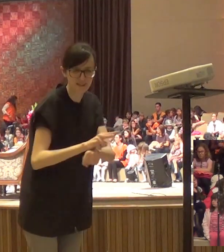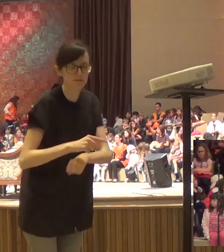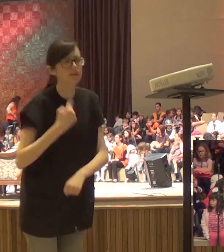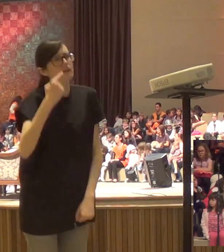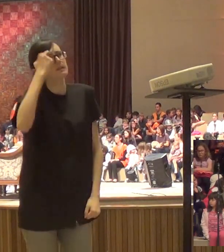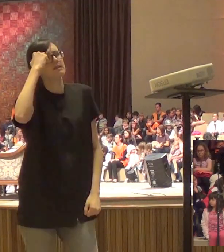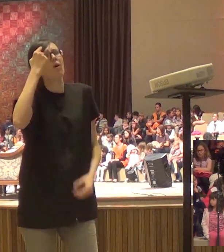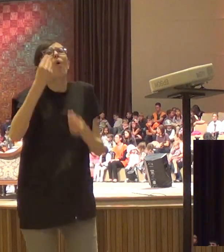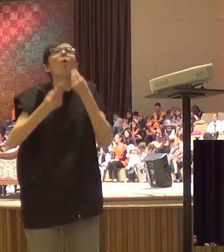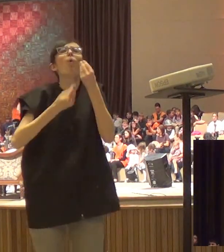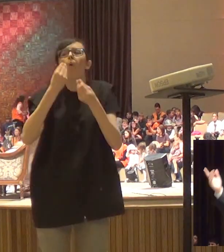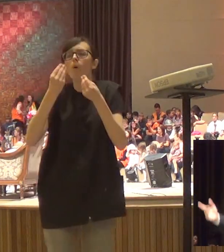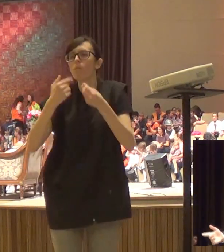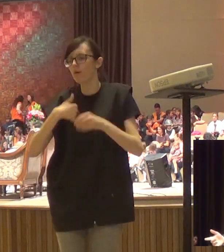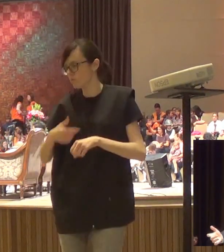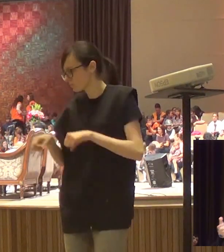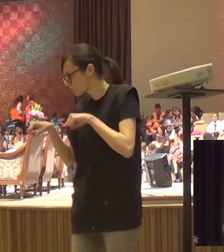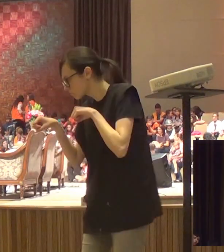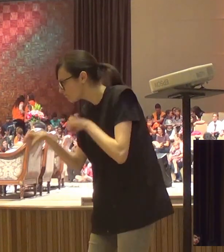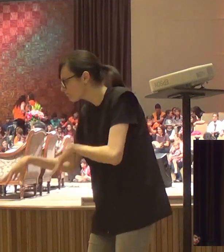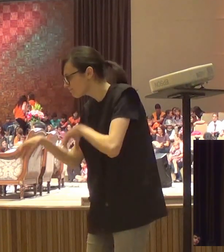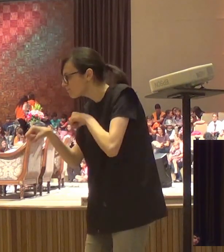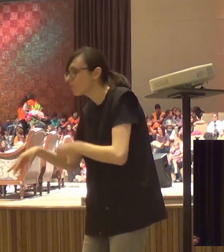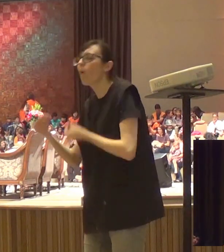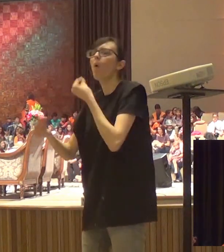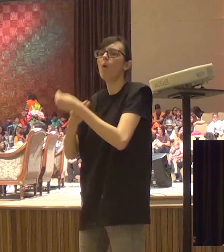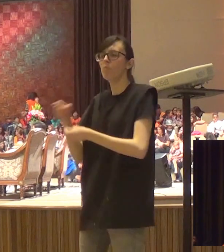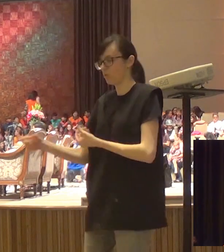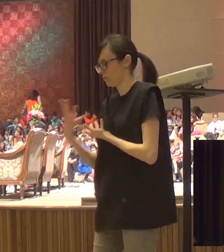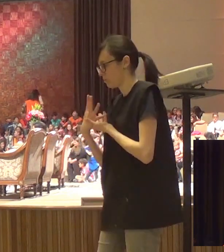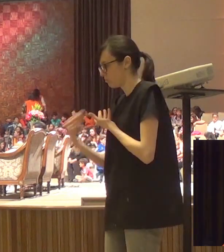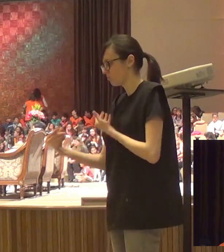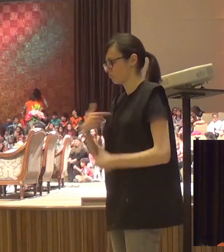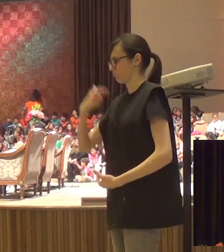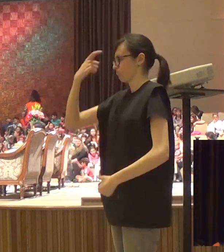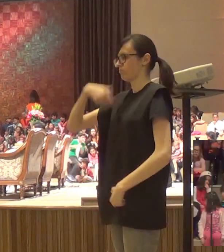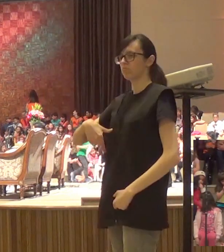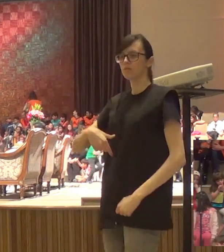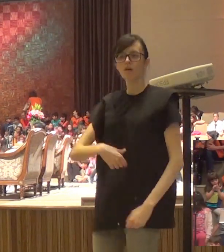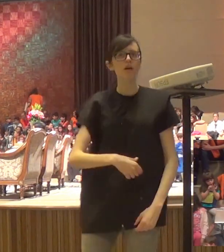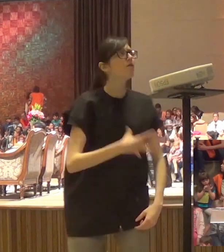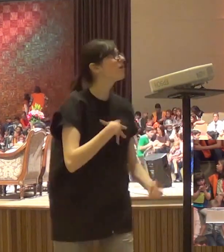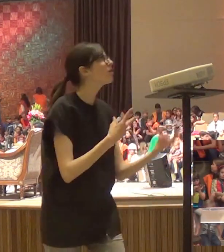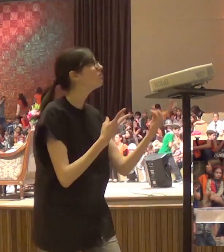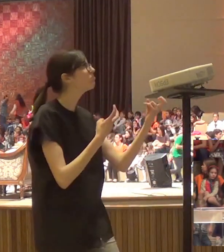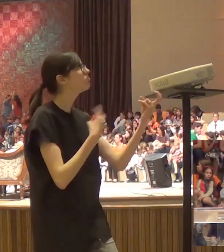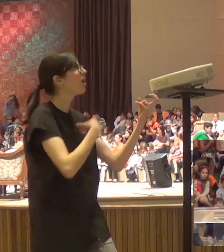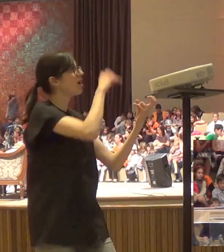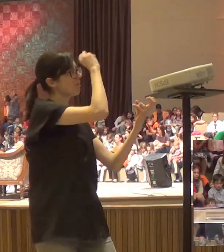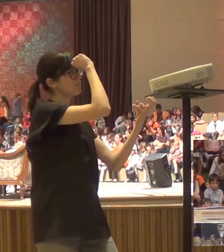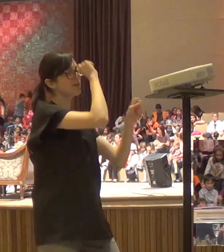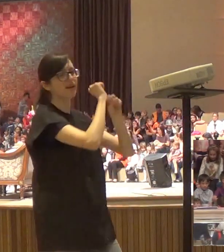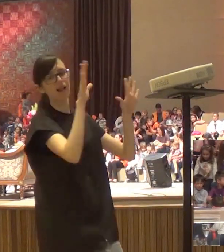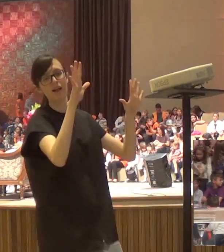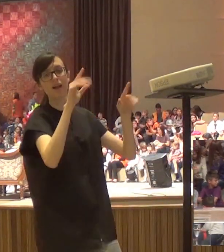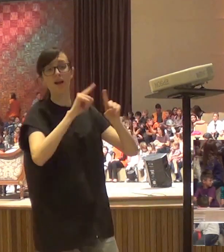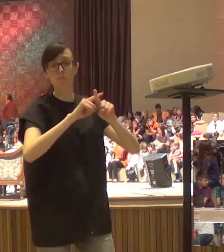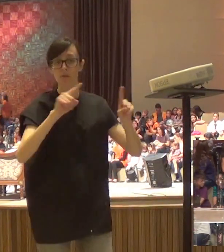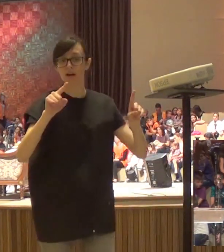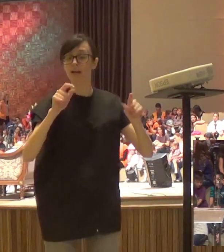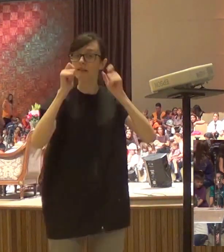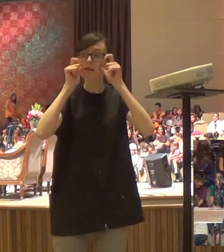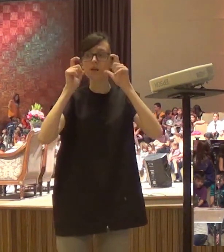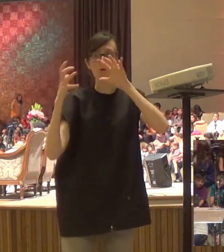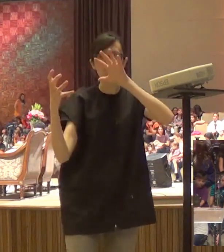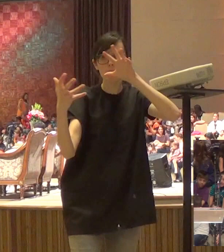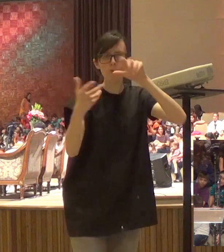que nós vamos olhar para o lado positivo disso, de como podemos ser um exemplo positivo na vida dos nossos filhos, como é impactante isso. Mas